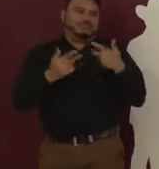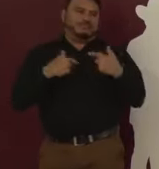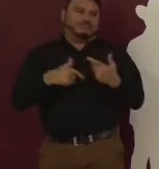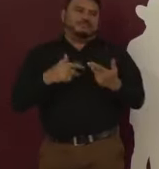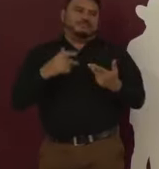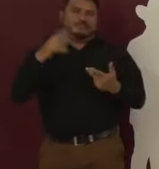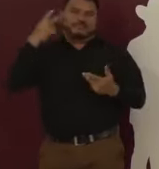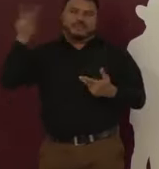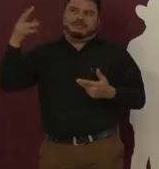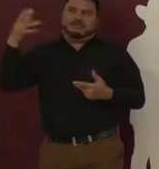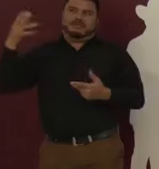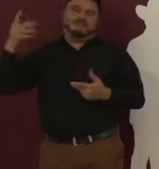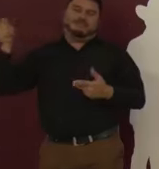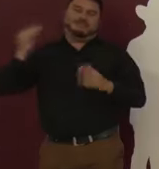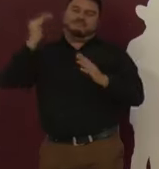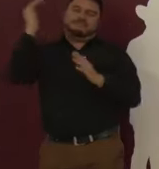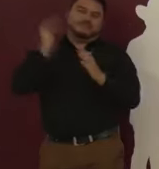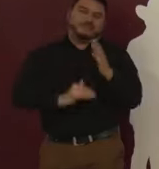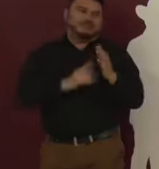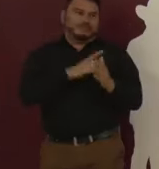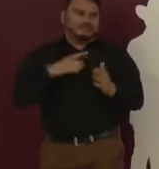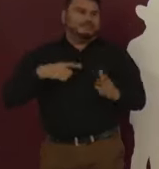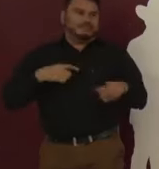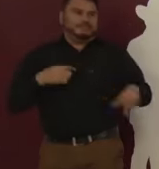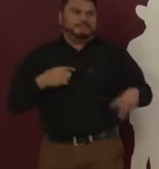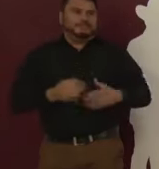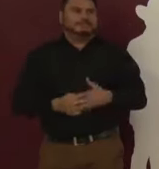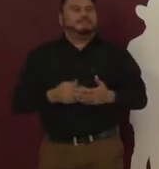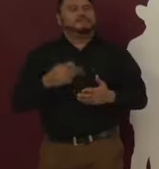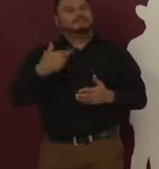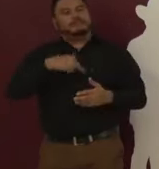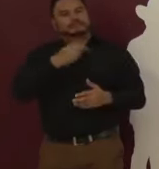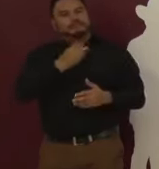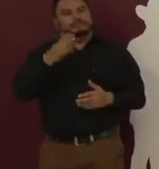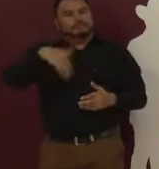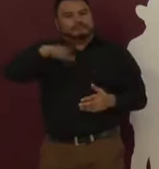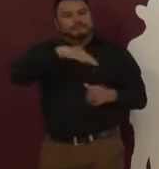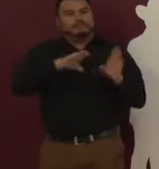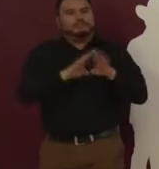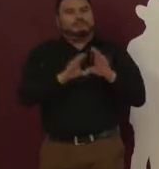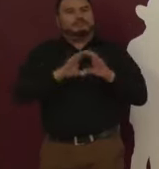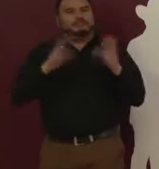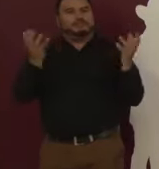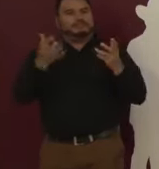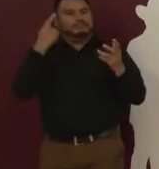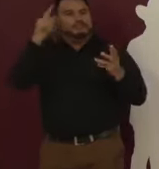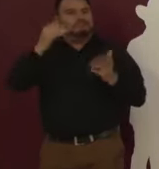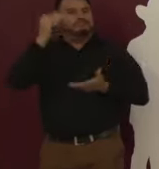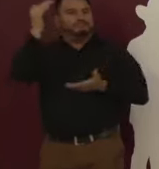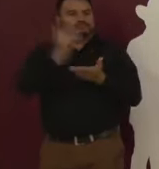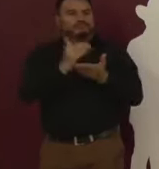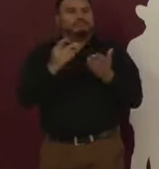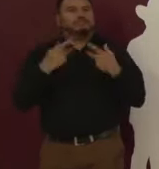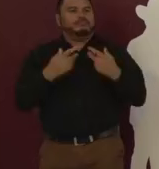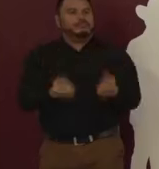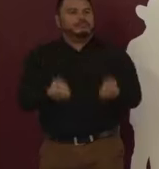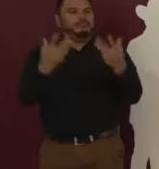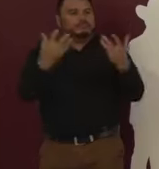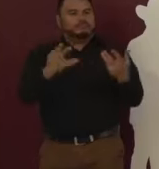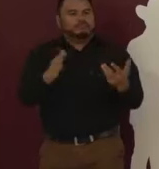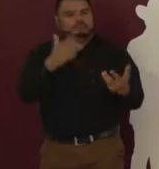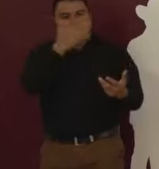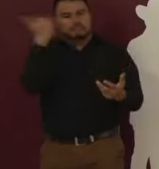mucho menos que lo de México. Vamos a buscar acotarlo a menos de, pues, ¿qué te